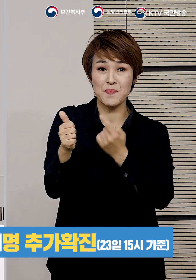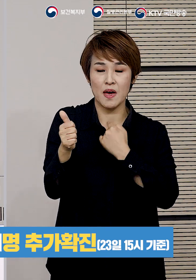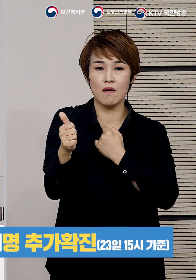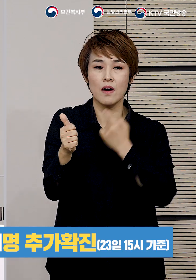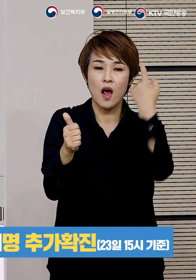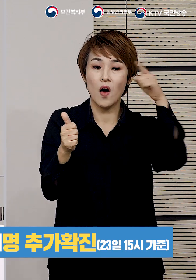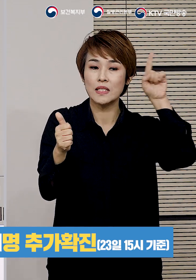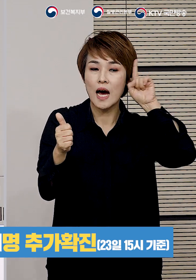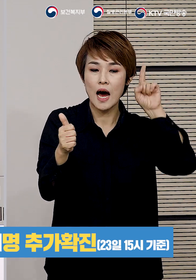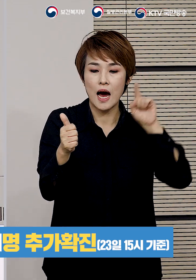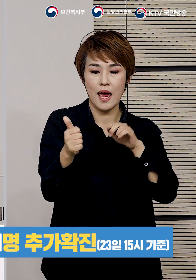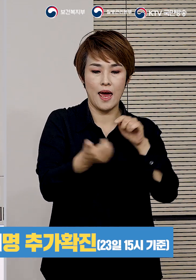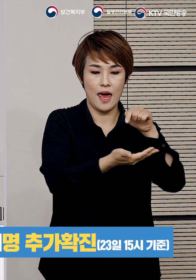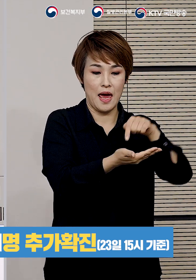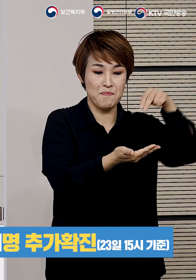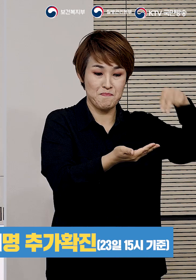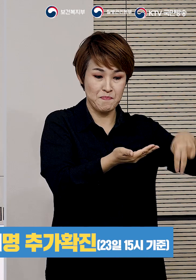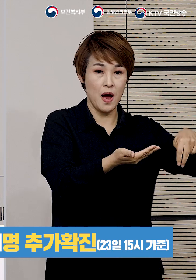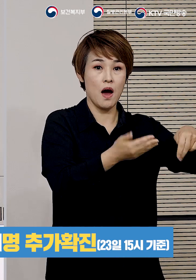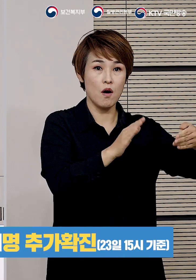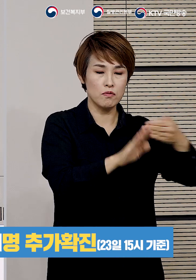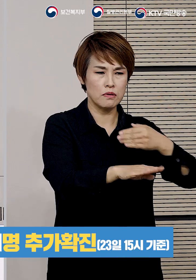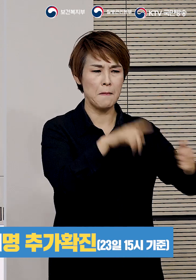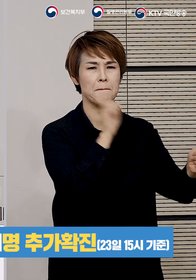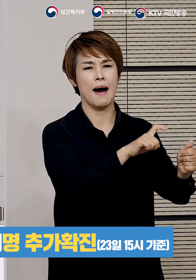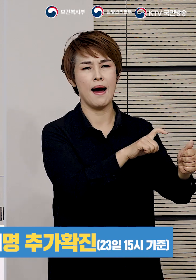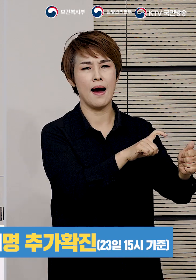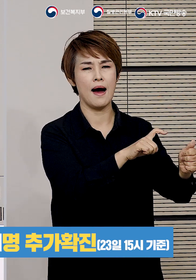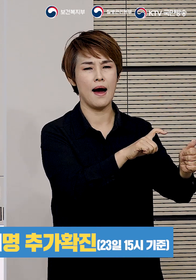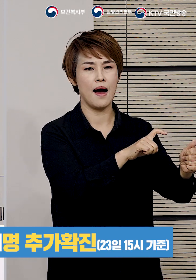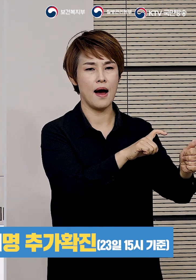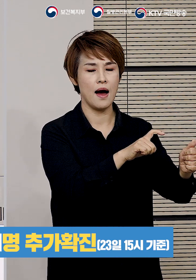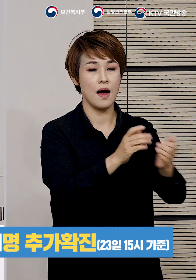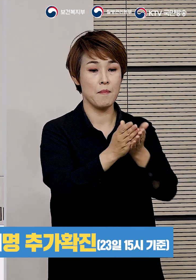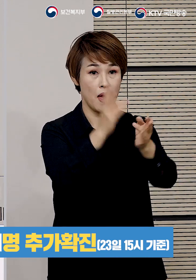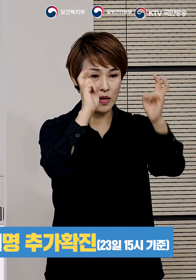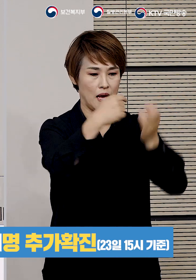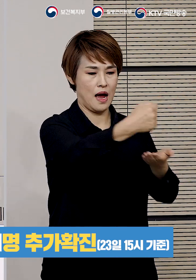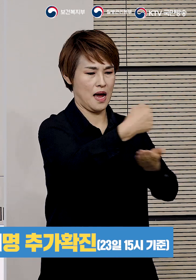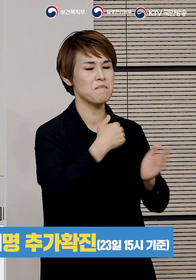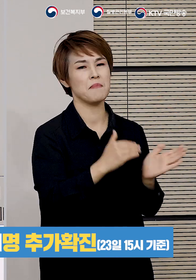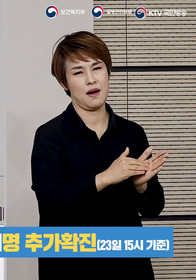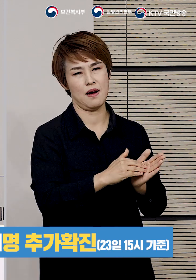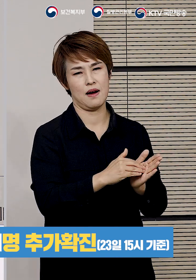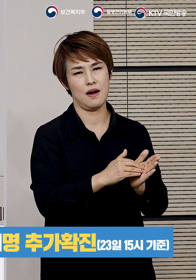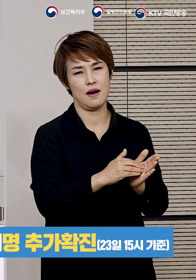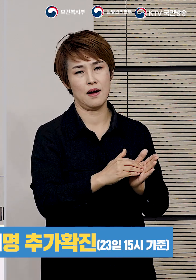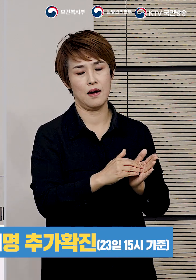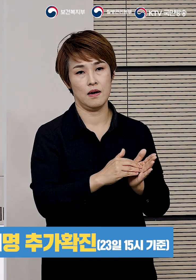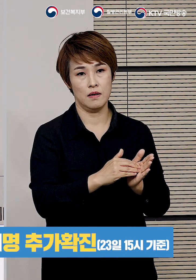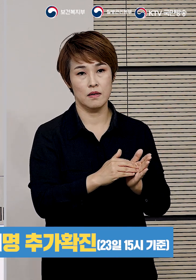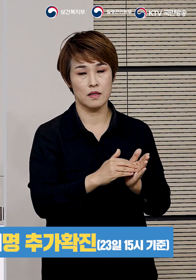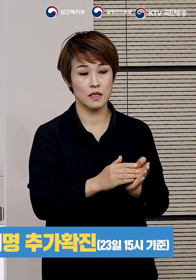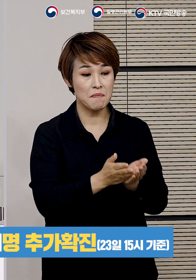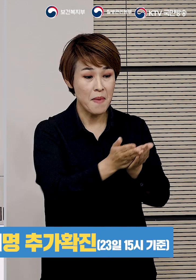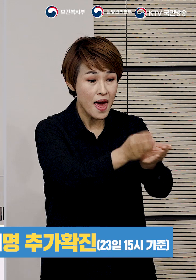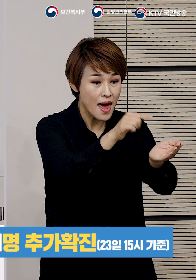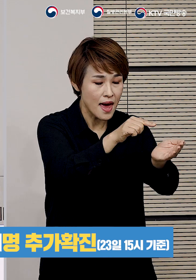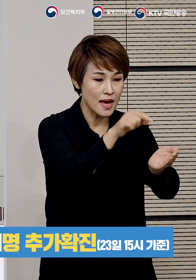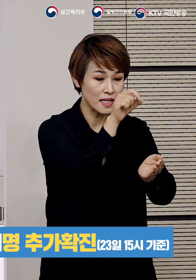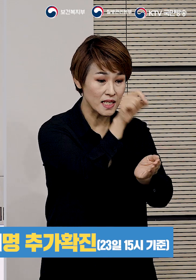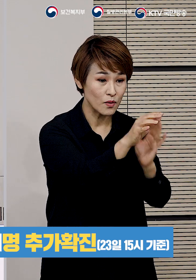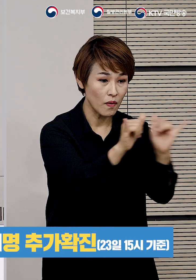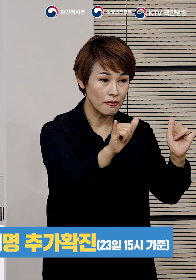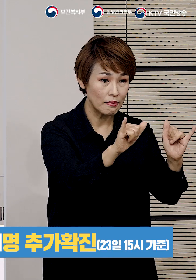러시아에 하선한 이후 확진된 사실이 선사를 통해서 접수되었습니다. 이에 해당